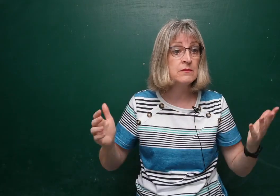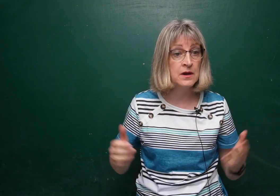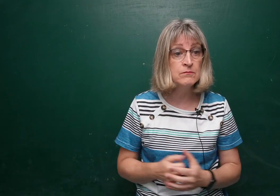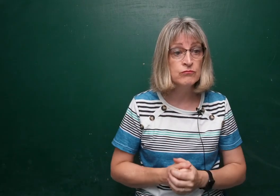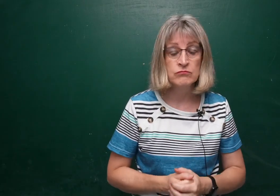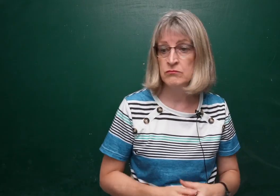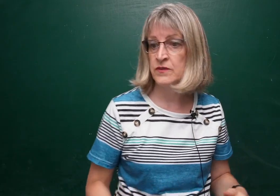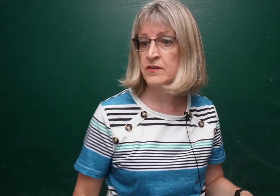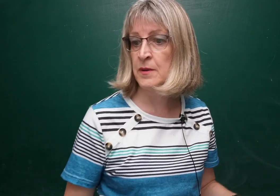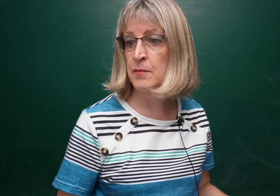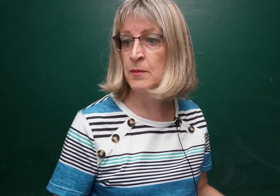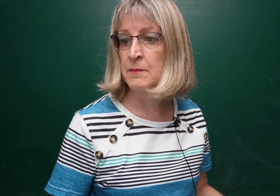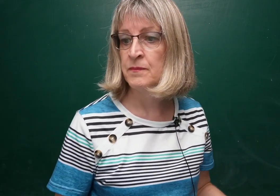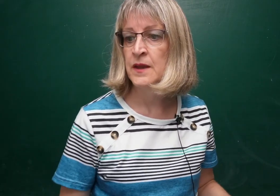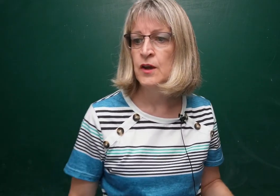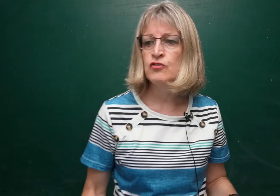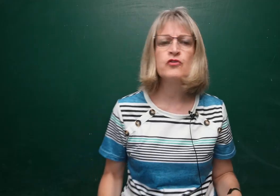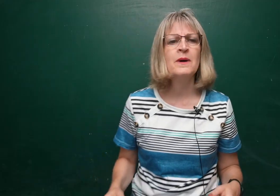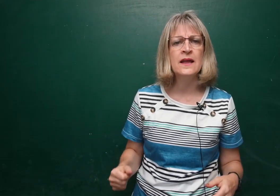hein? Ça, c'est pas un problème. Je suis malade.